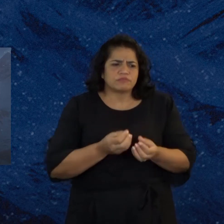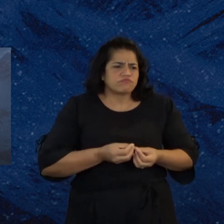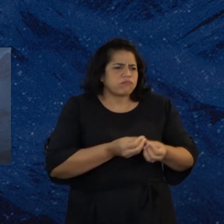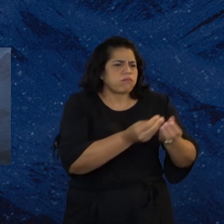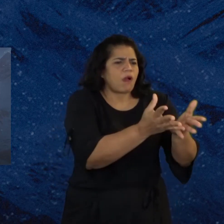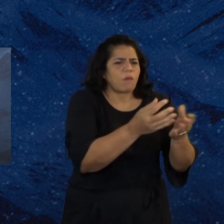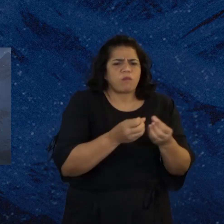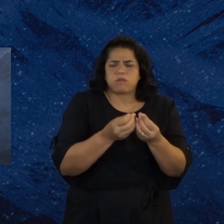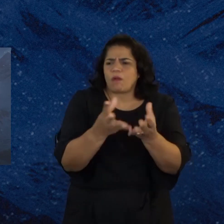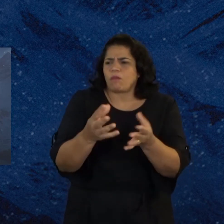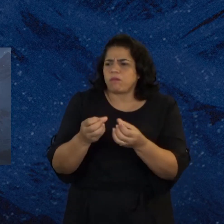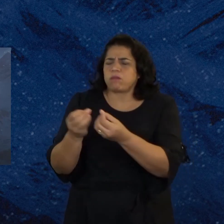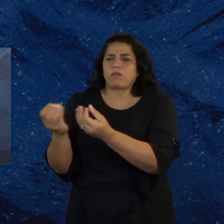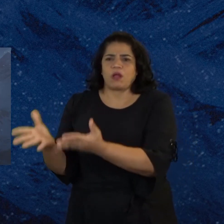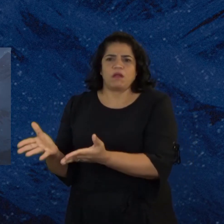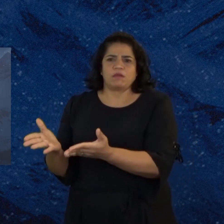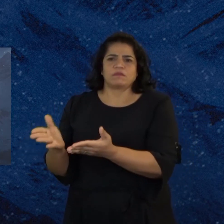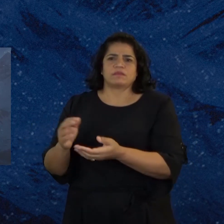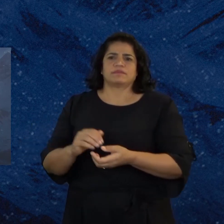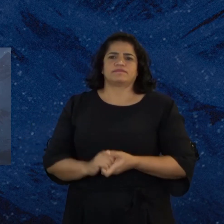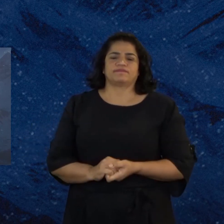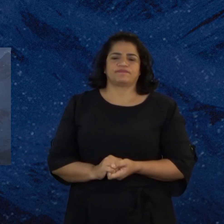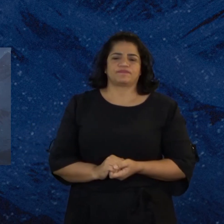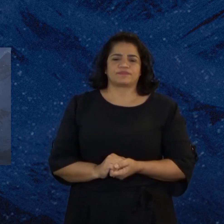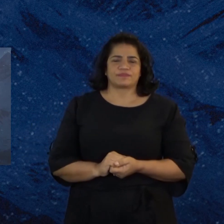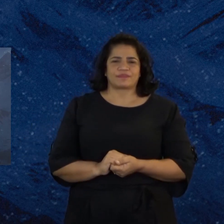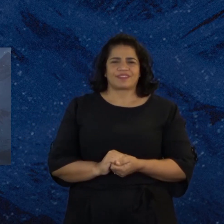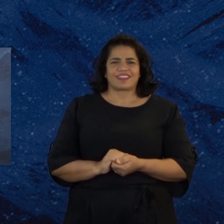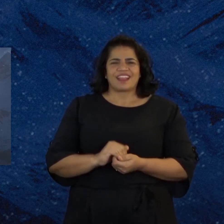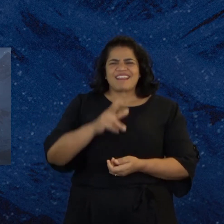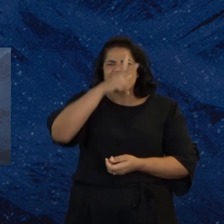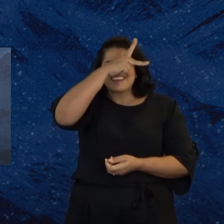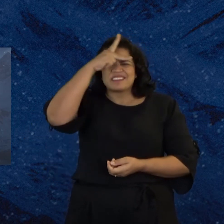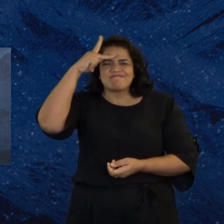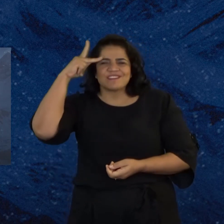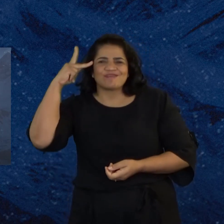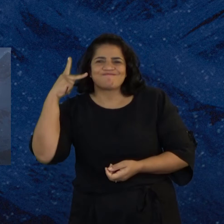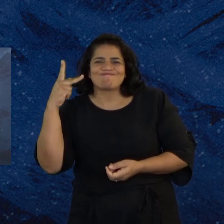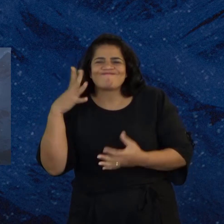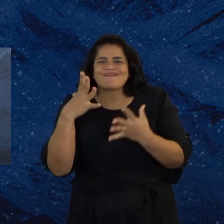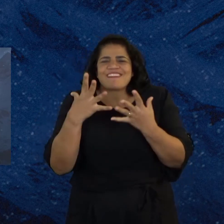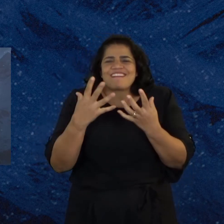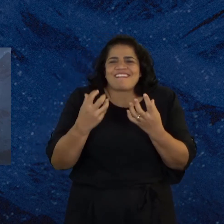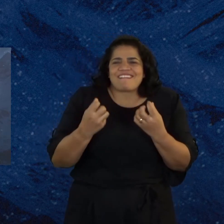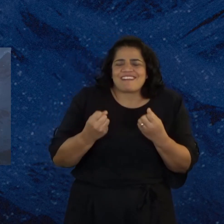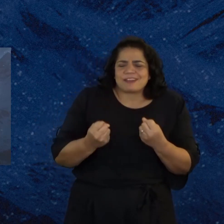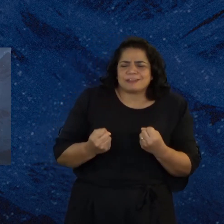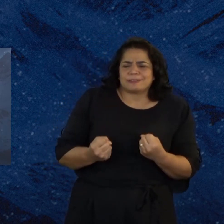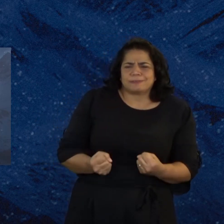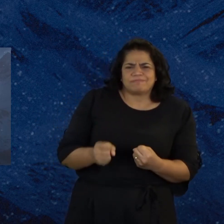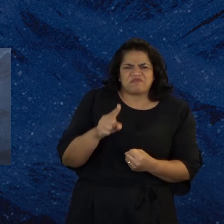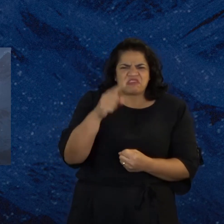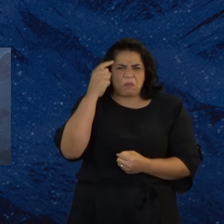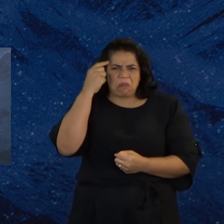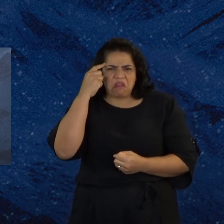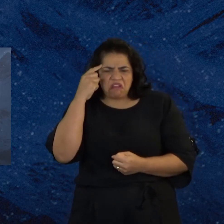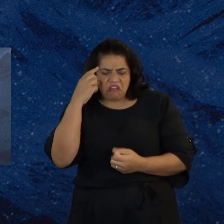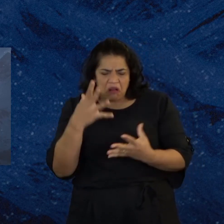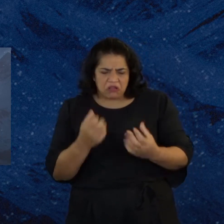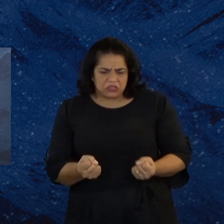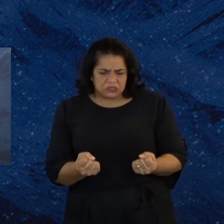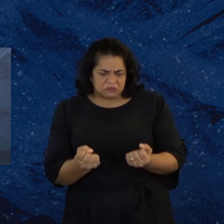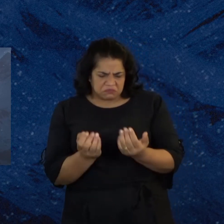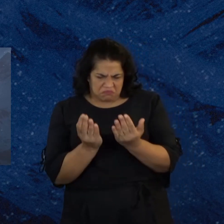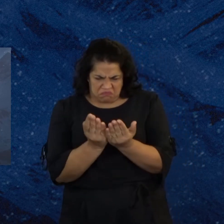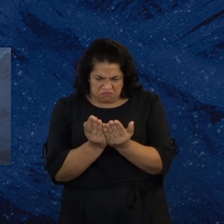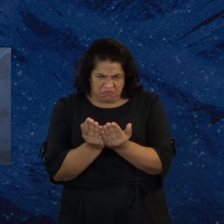por meio do trabalho dos nossos irmãos. E as pessoas que recebem, vocês pensam que elas recebem o livro assim, ah, recebem